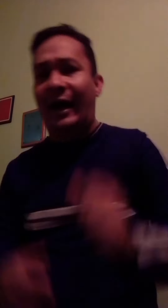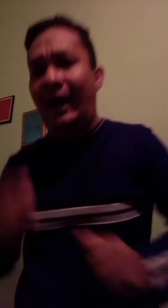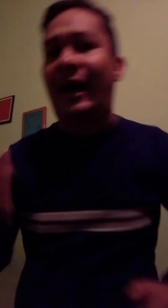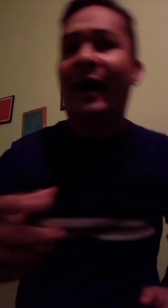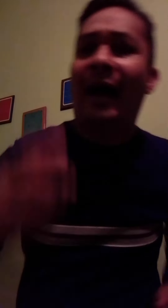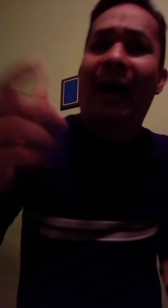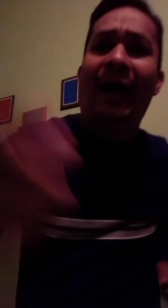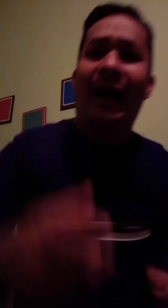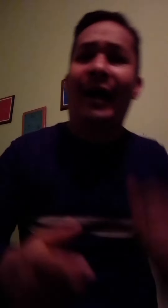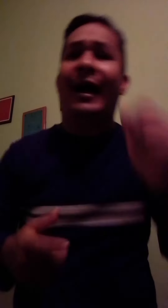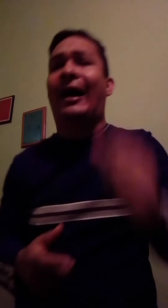autoridad.